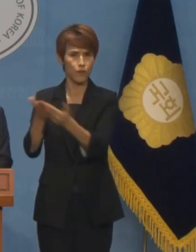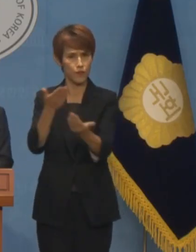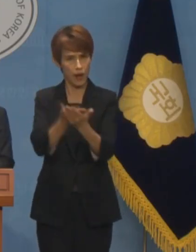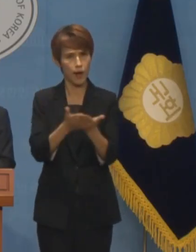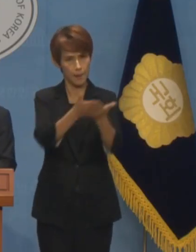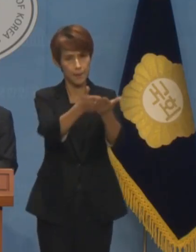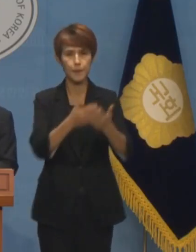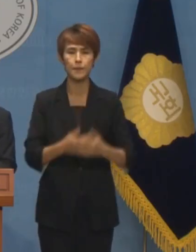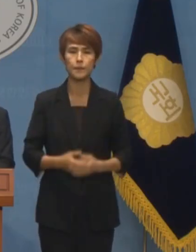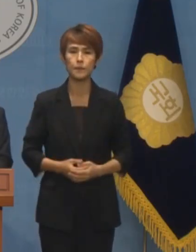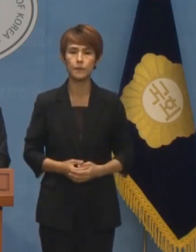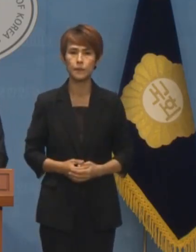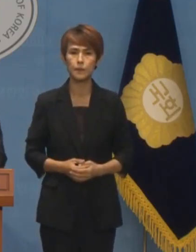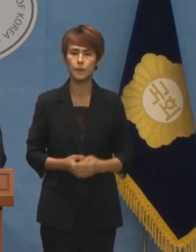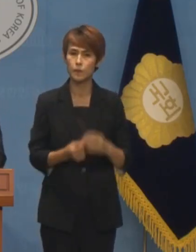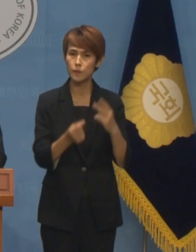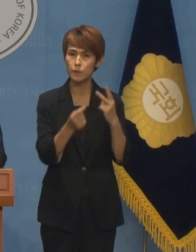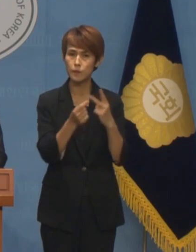또 하나 추가드리면